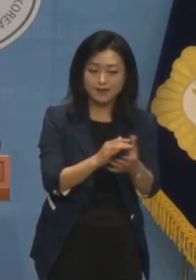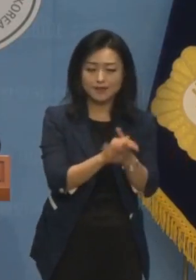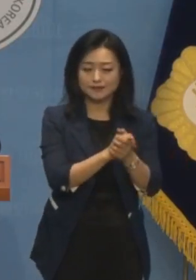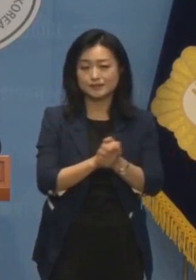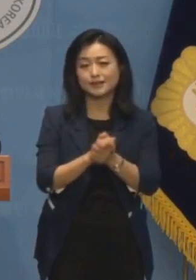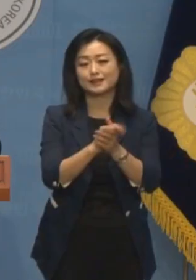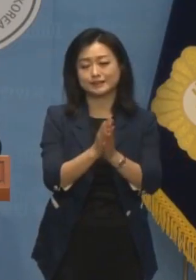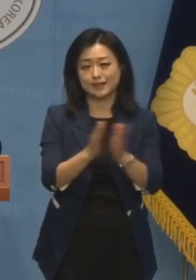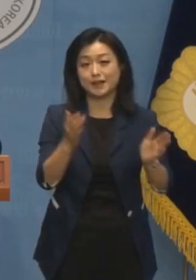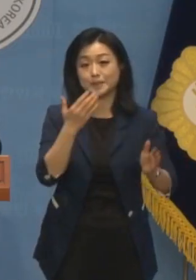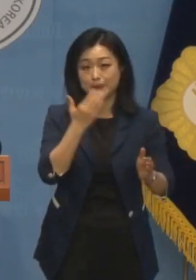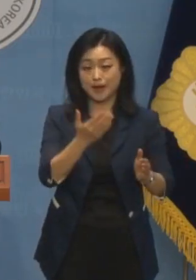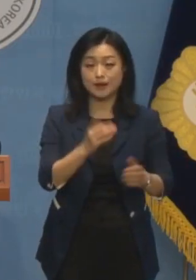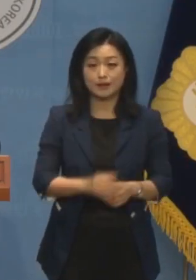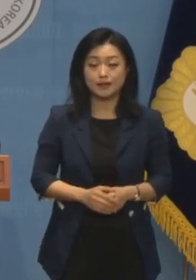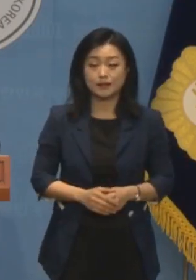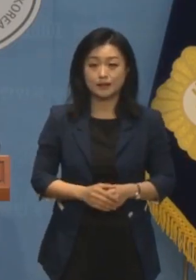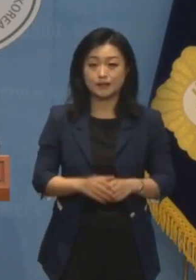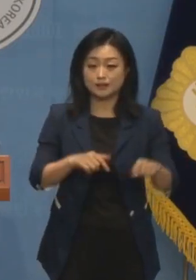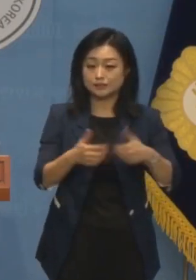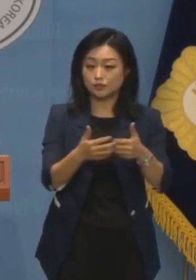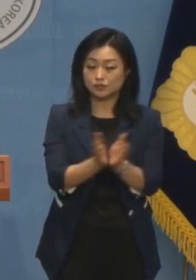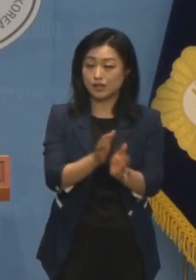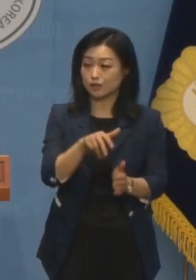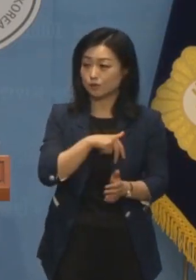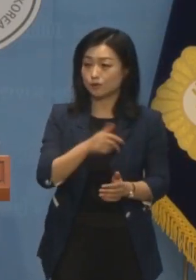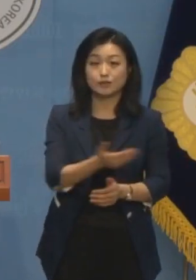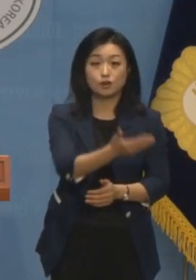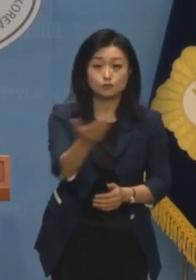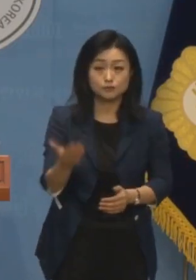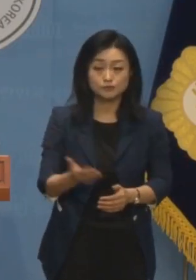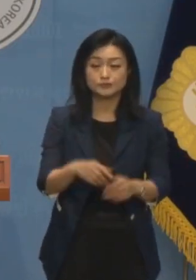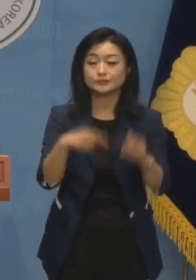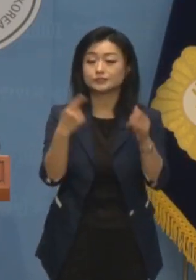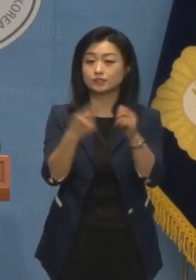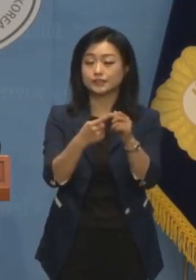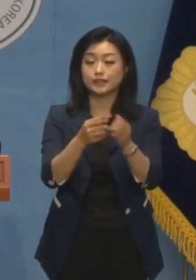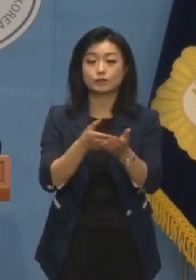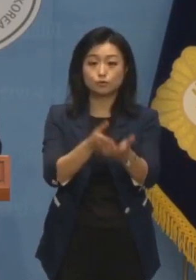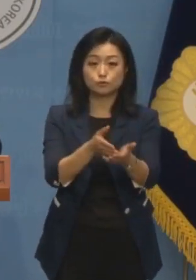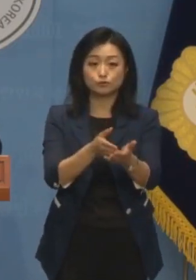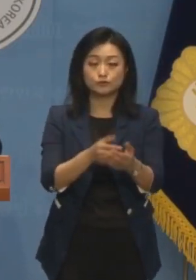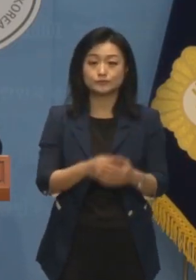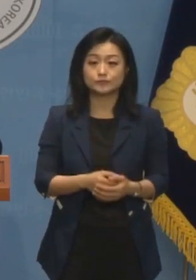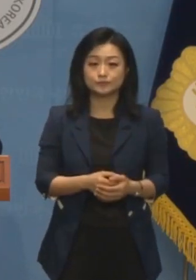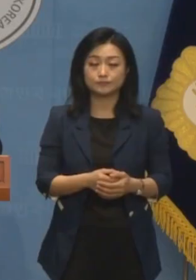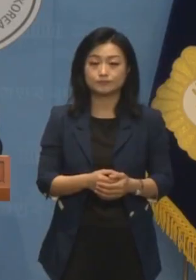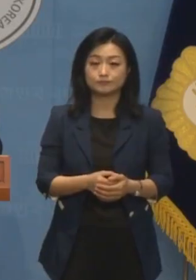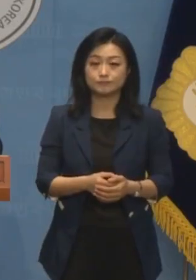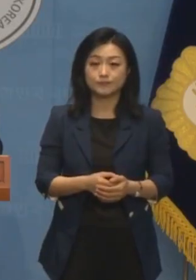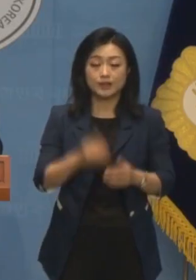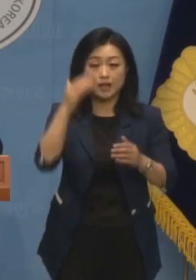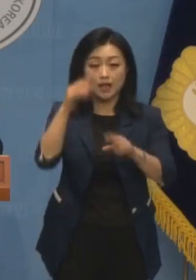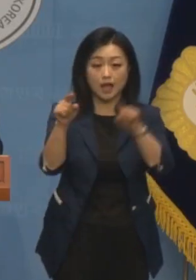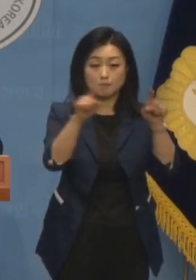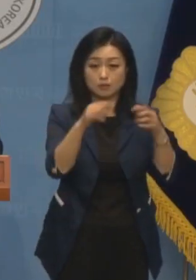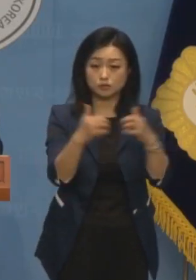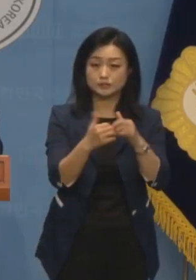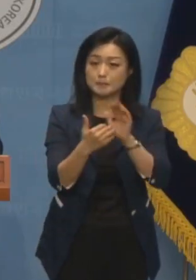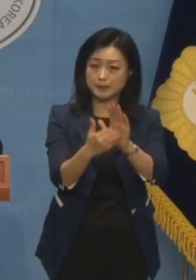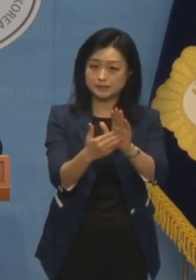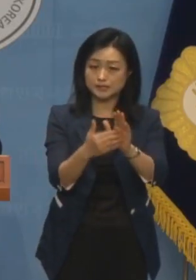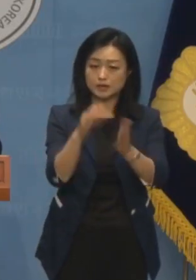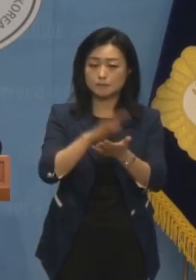있습니다. 모든 정당과 국회에 요구합니다. 첫째, 각 정당과 국회는 가칭 한반도 전쟁